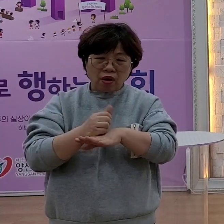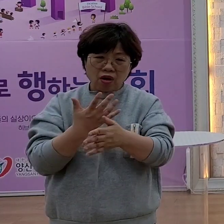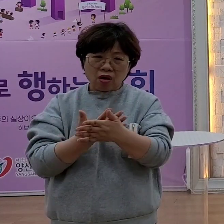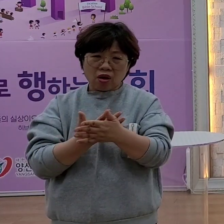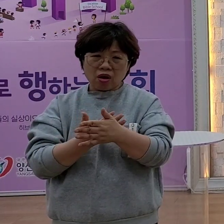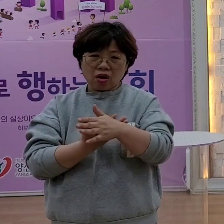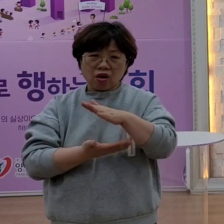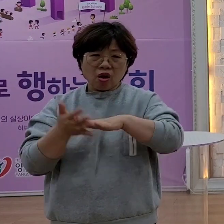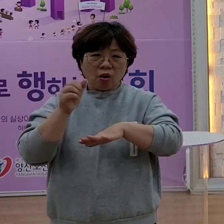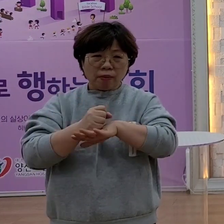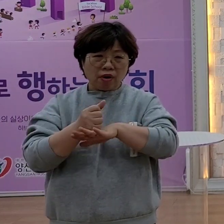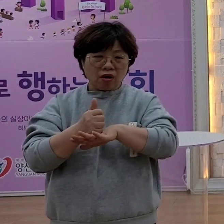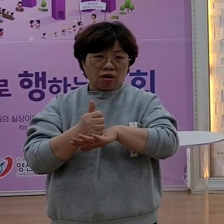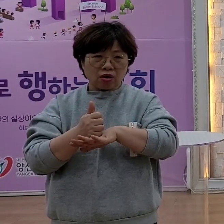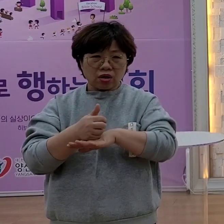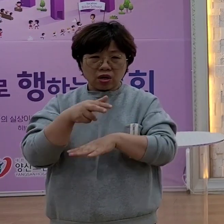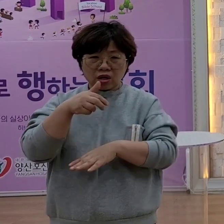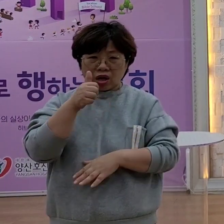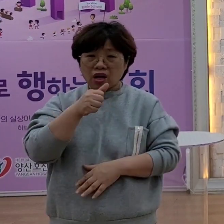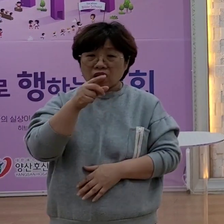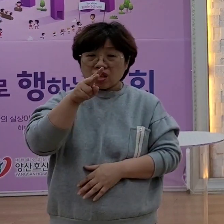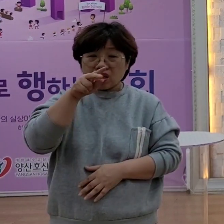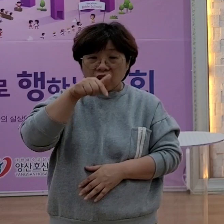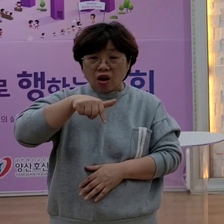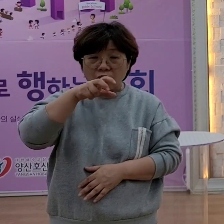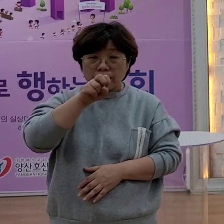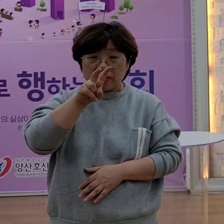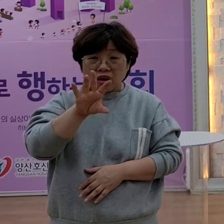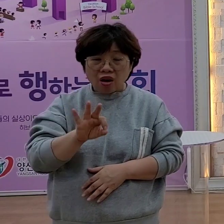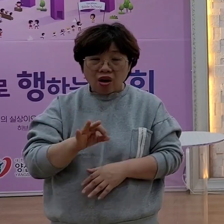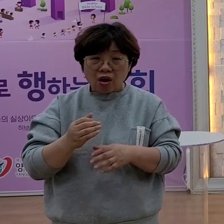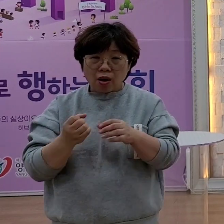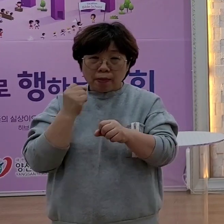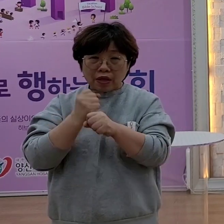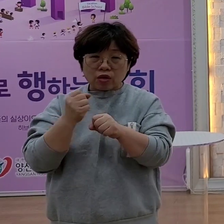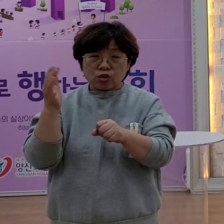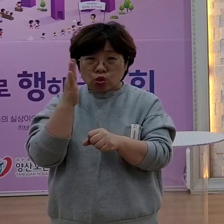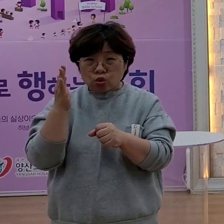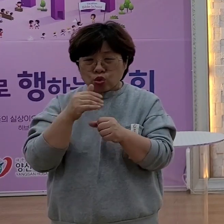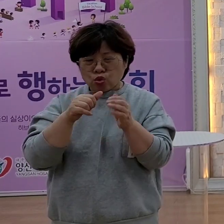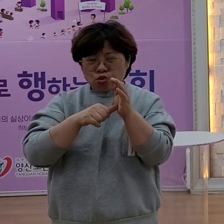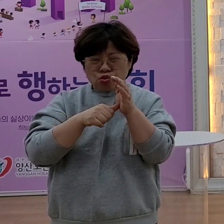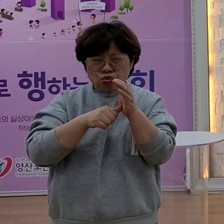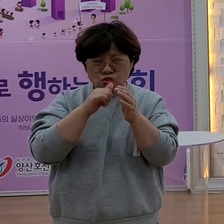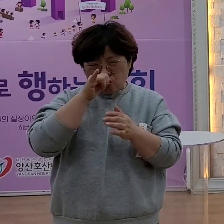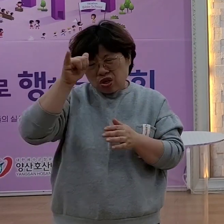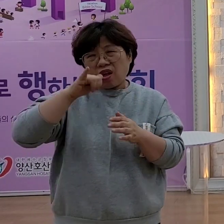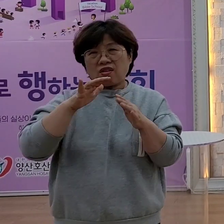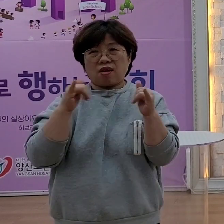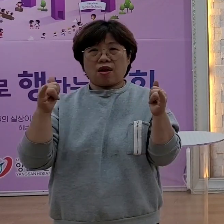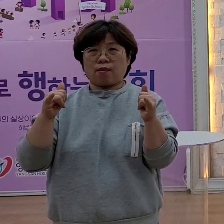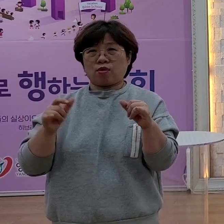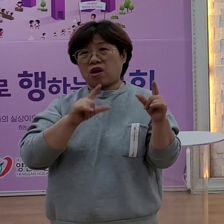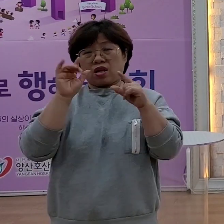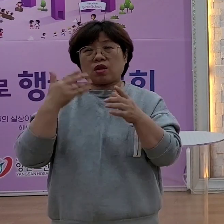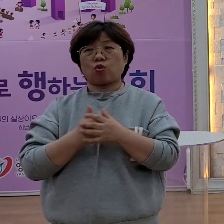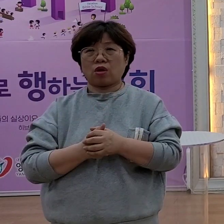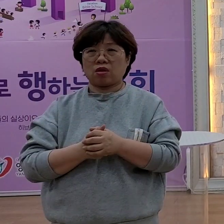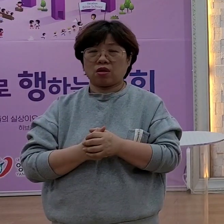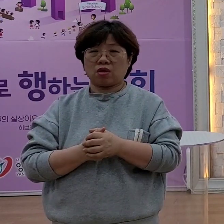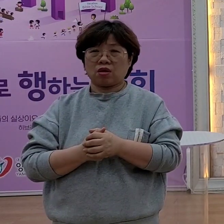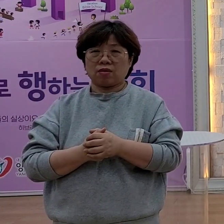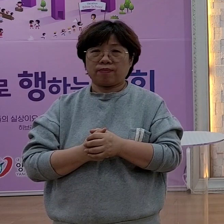인생을 살았어요. 그러니까 제가 지금 드리고자 하는 말이 뭡니까? 이 오늘의 귀함을 깨닫는